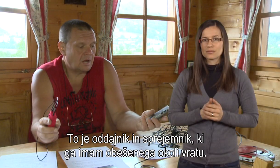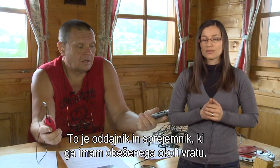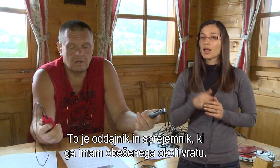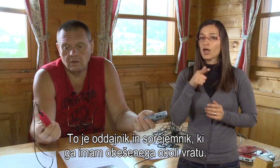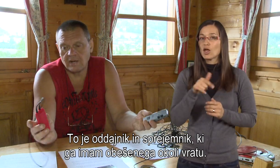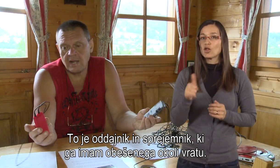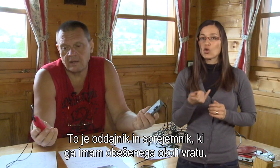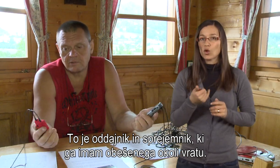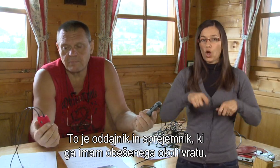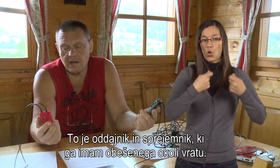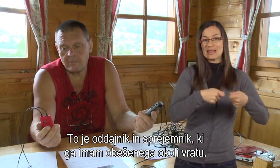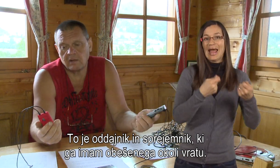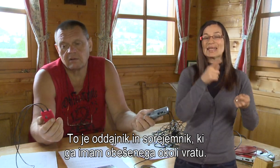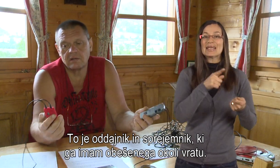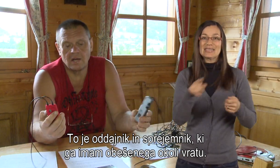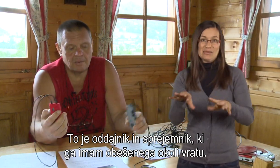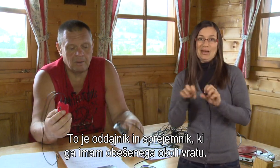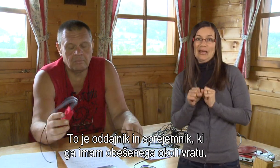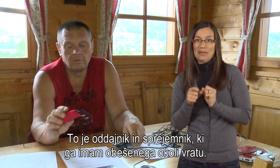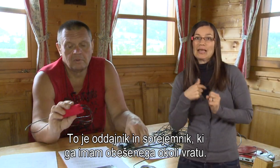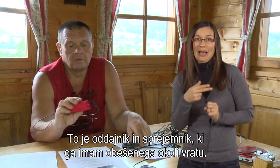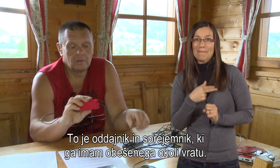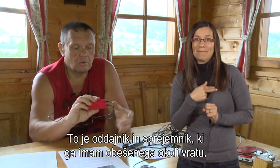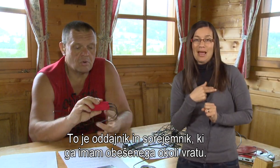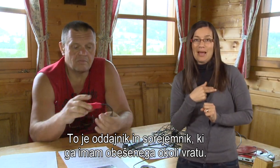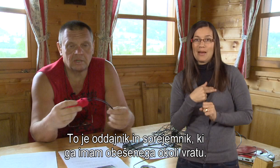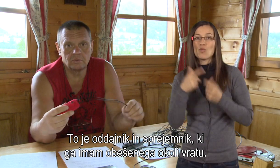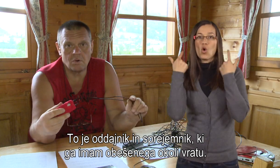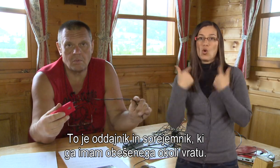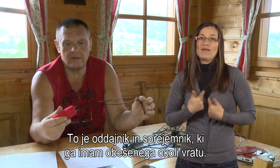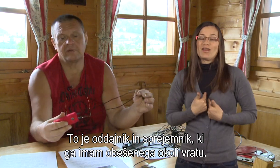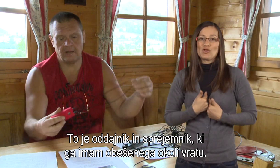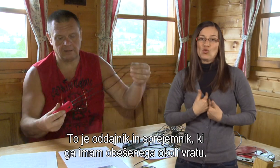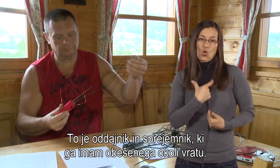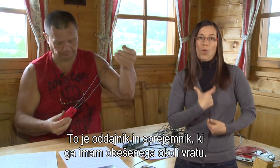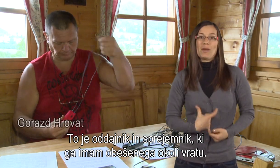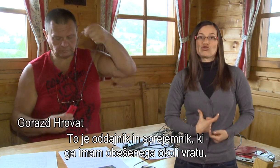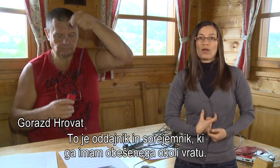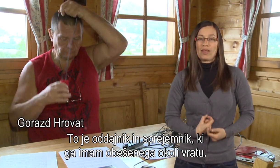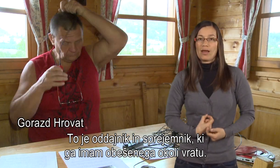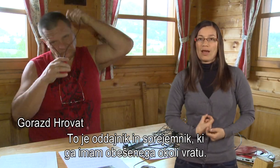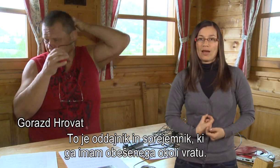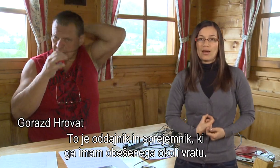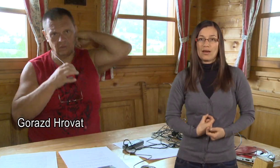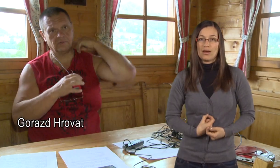To je oddajnik in sprejemnik, ki ga imam okoli vratu